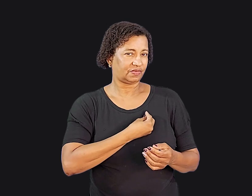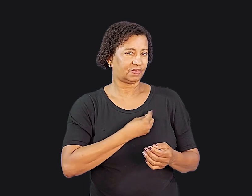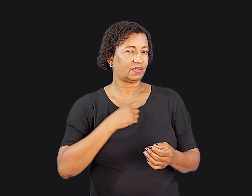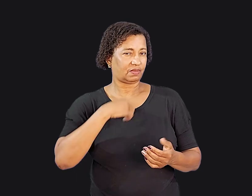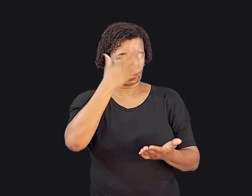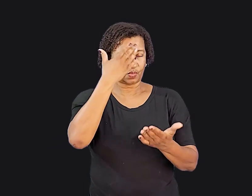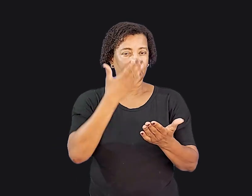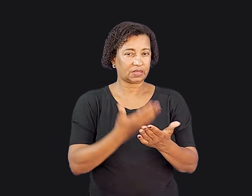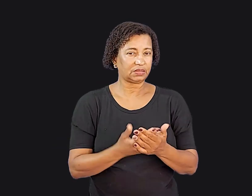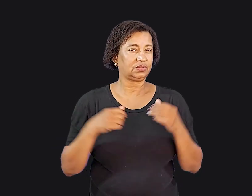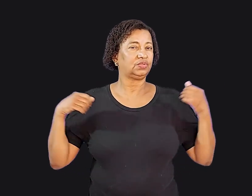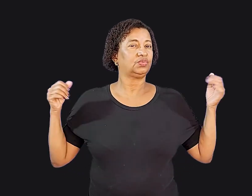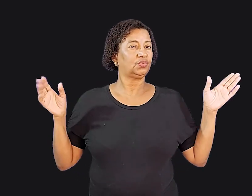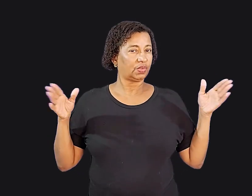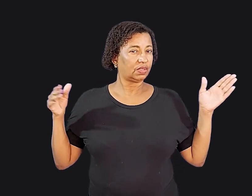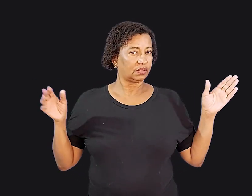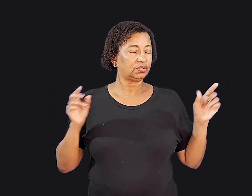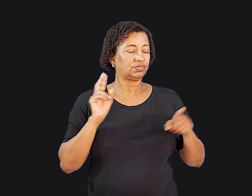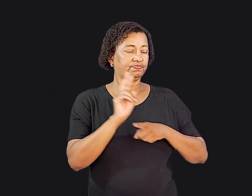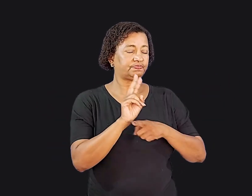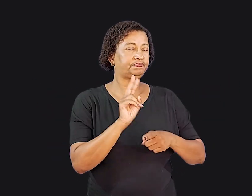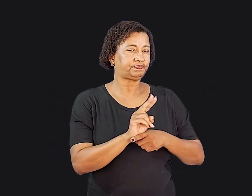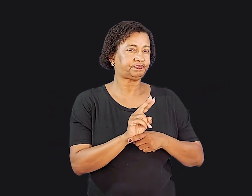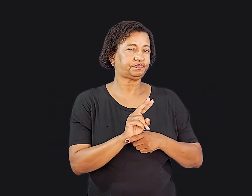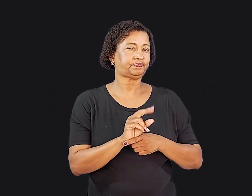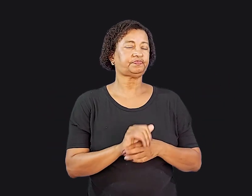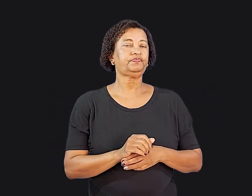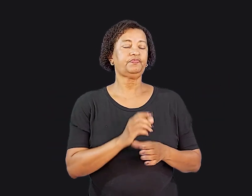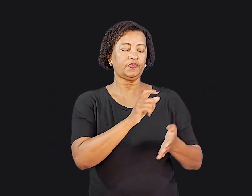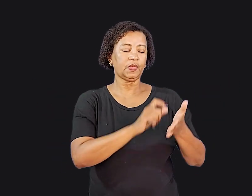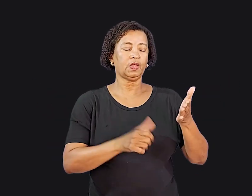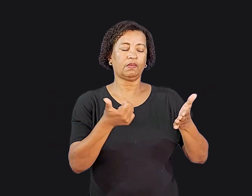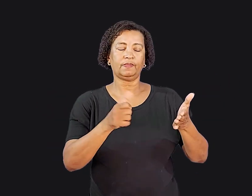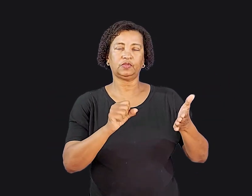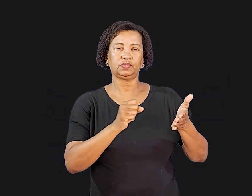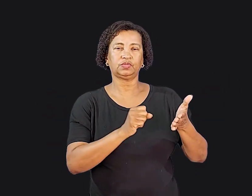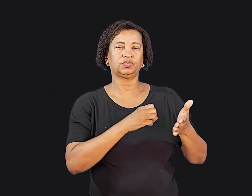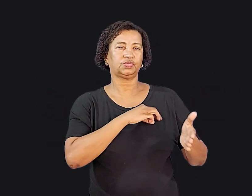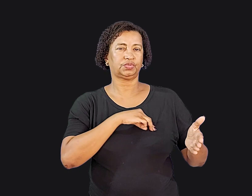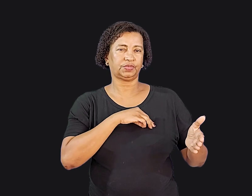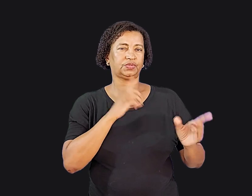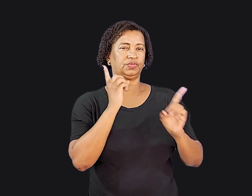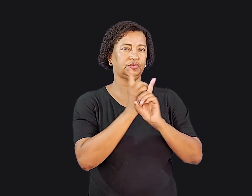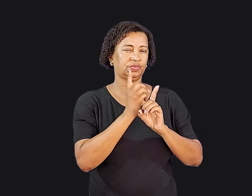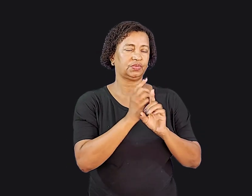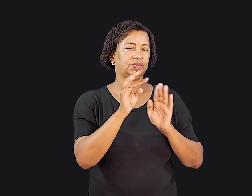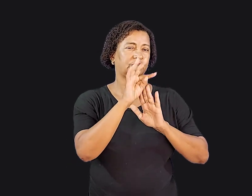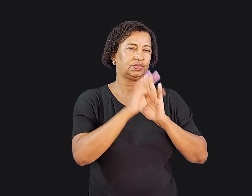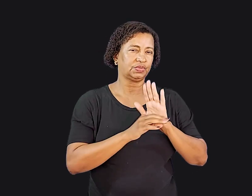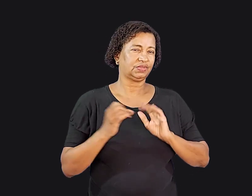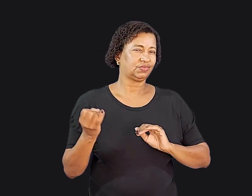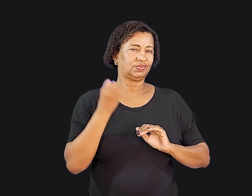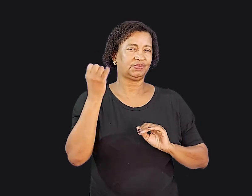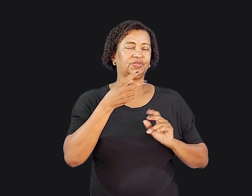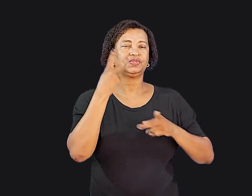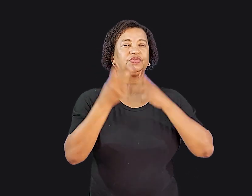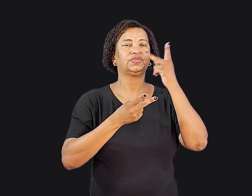pode escolher crer ou não. Ainda no capítulo 18 de Mateus encontramos um texto muito importante que trata de disciplina na